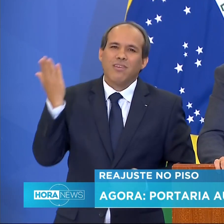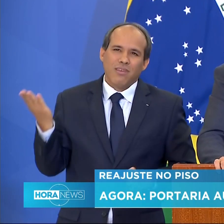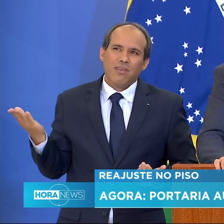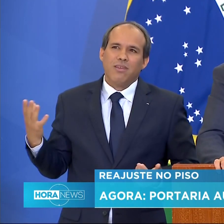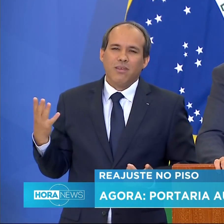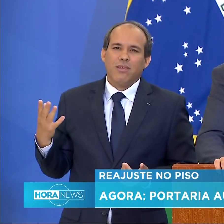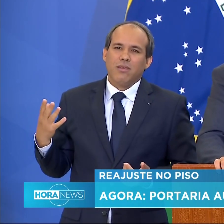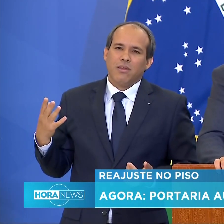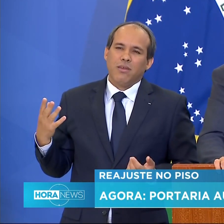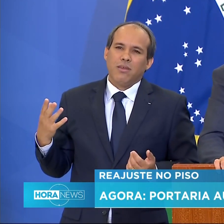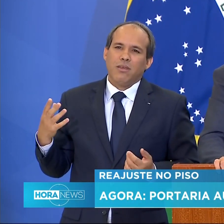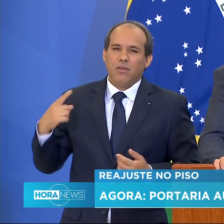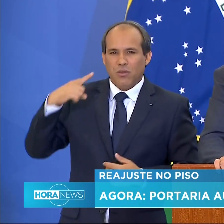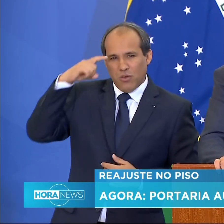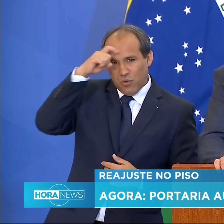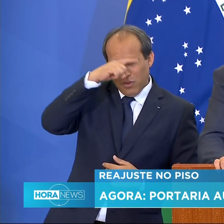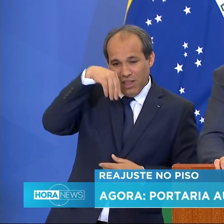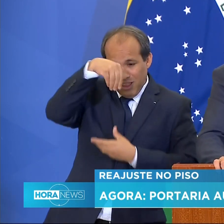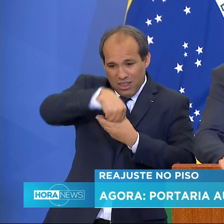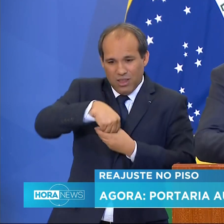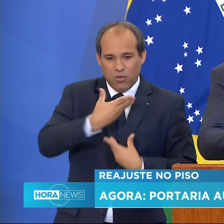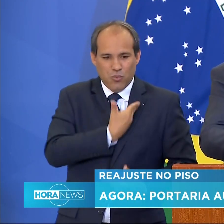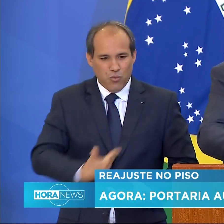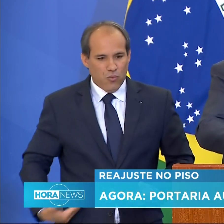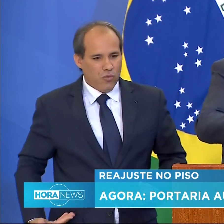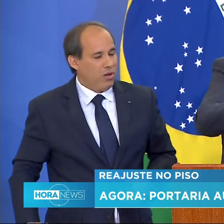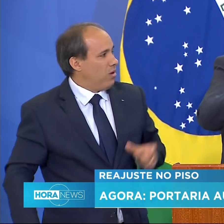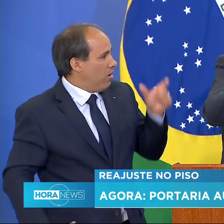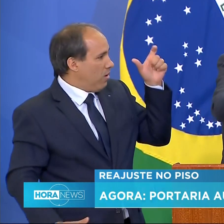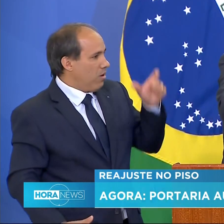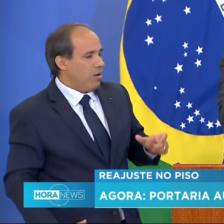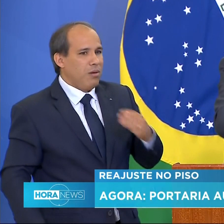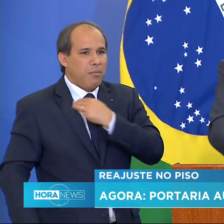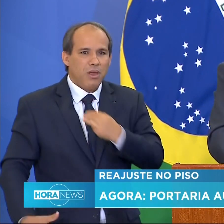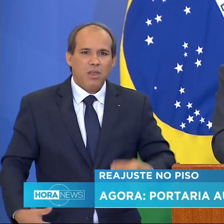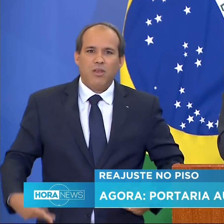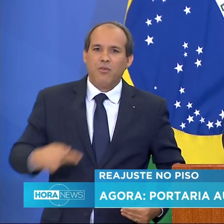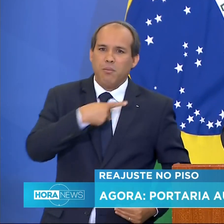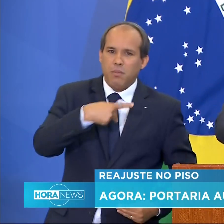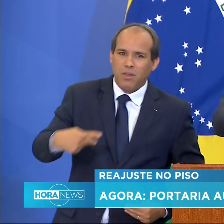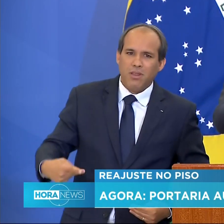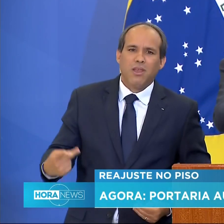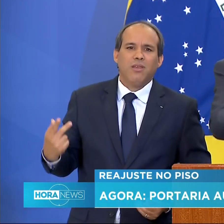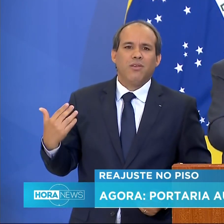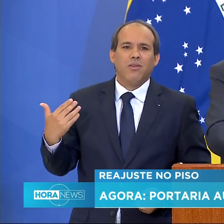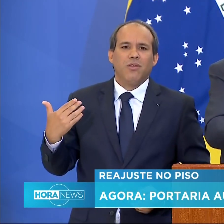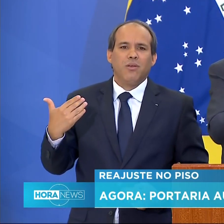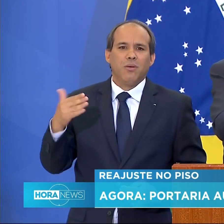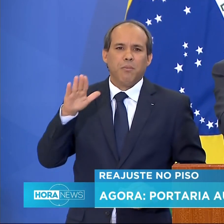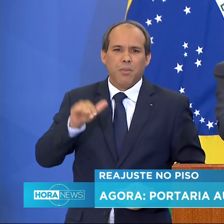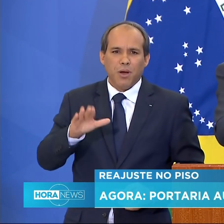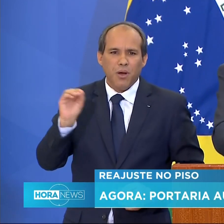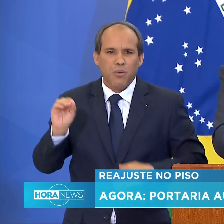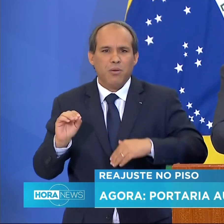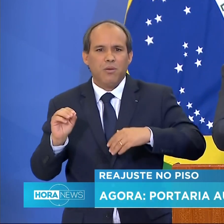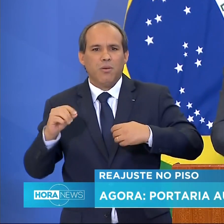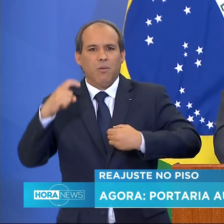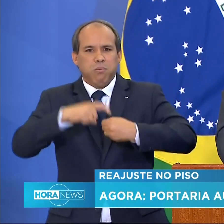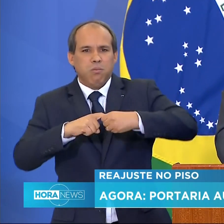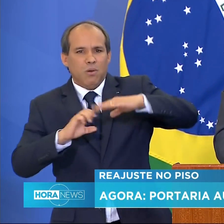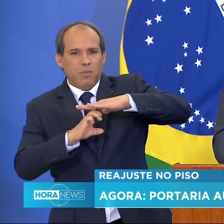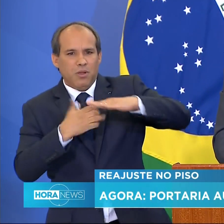dificuldades, com este governo, com ministros, com presidente de bancos, presidente de estatais,